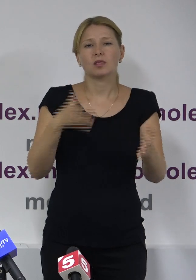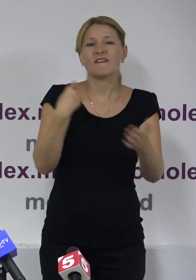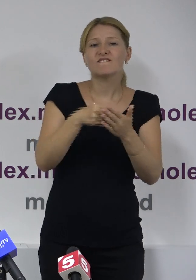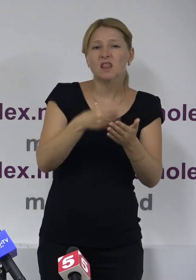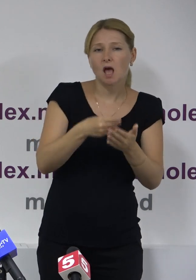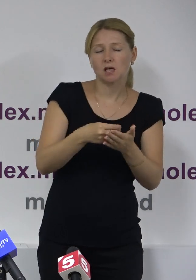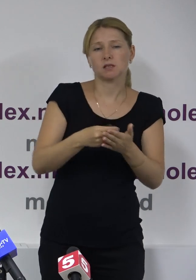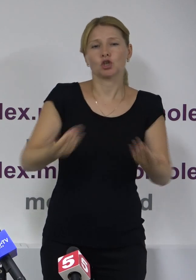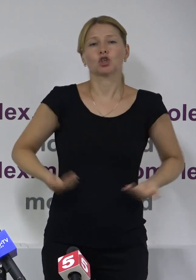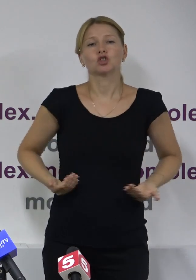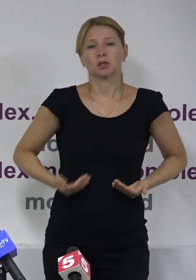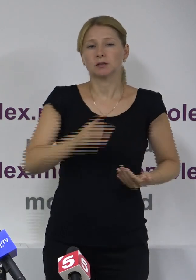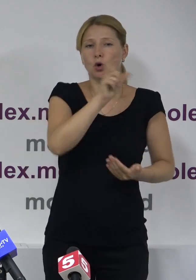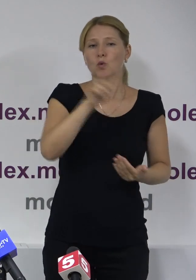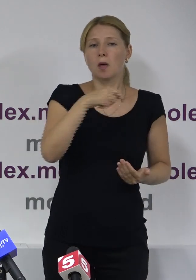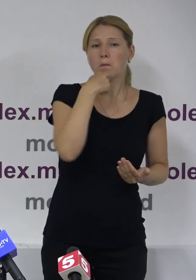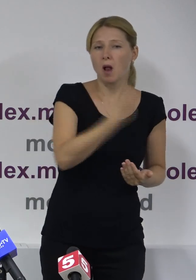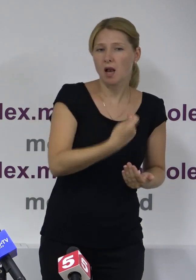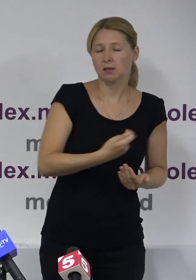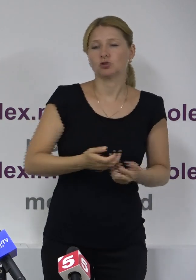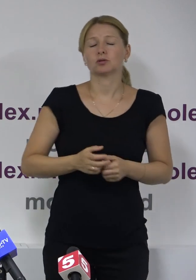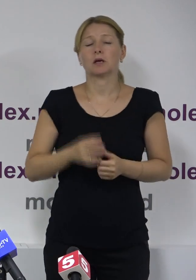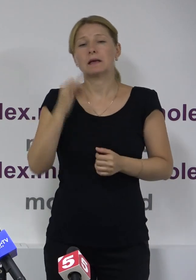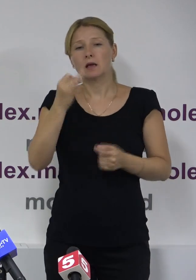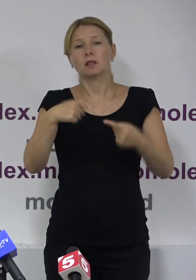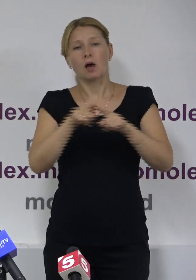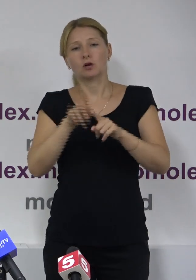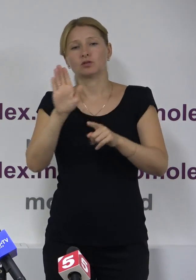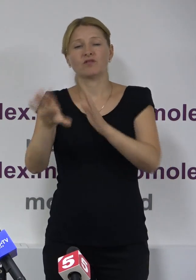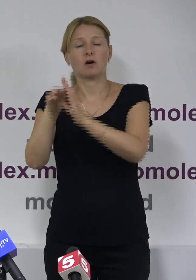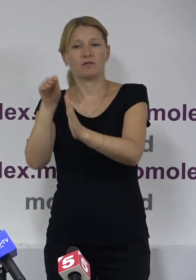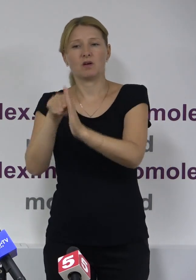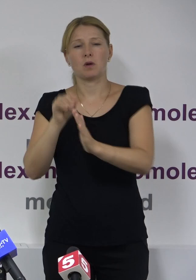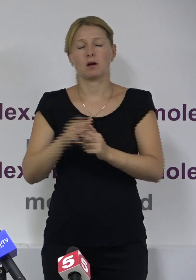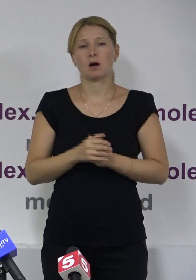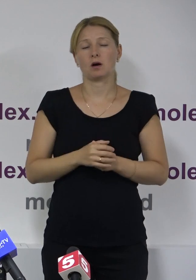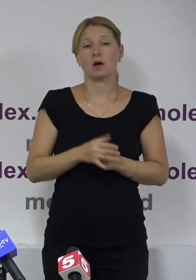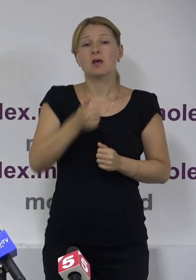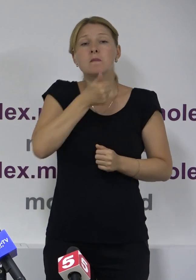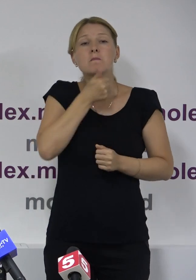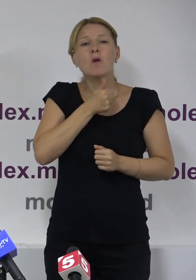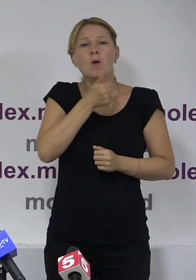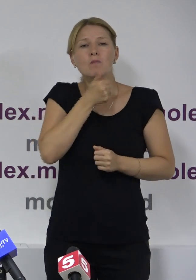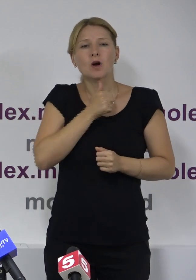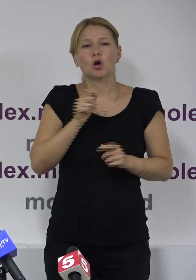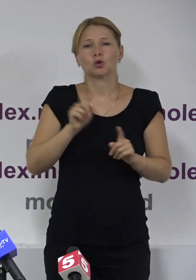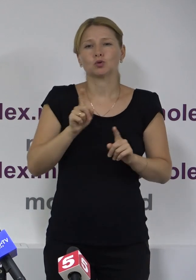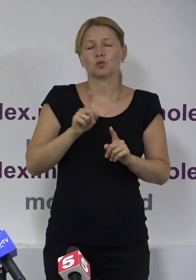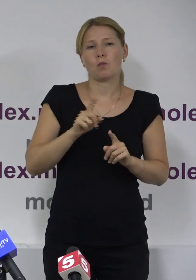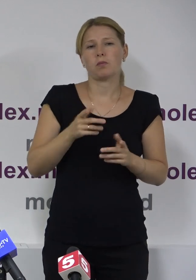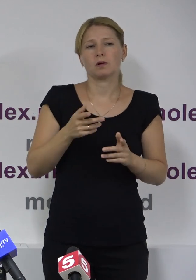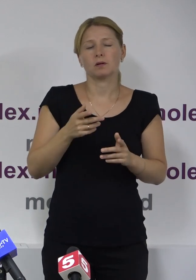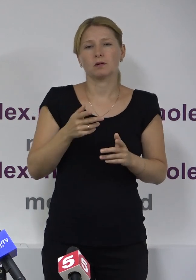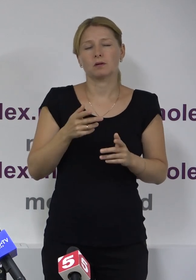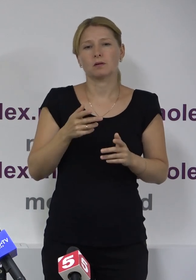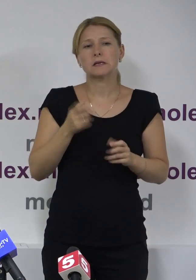vieții politice din Republica Moldova și a alegerilor, dar și prin încercarea de a decredibiliza